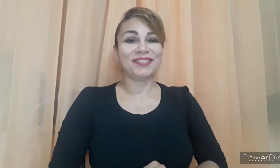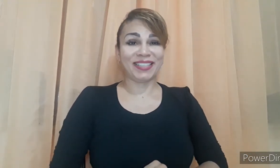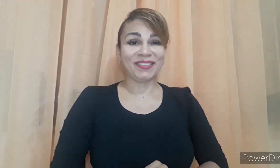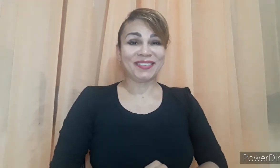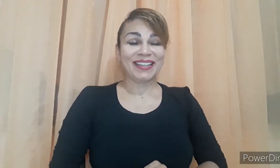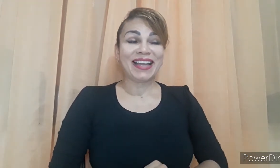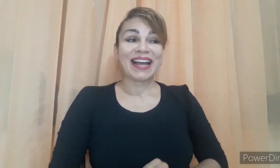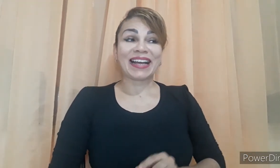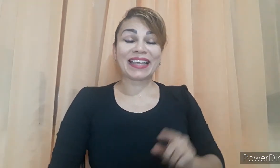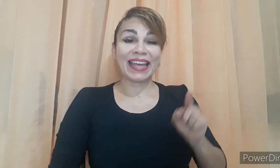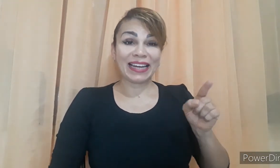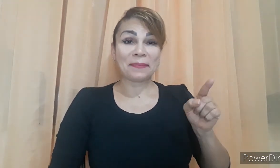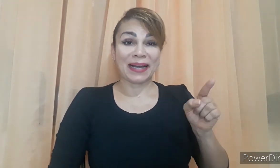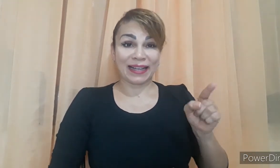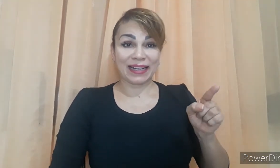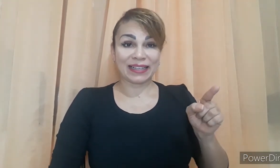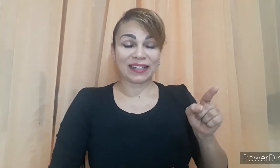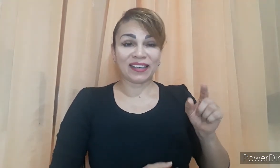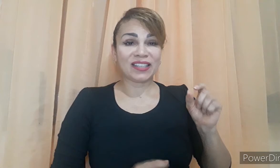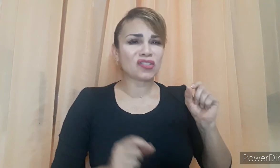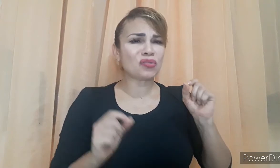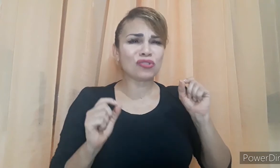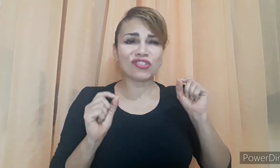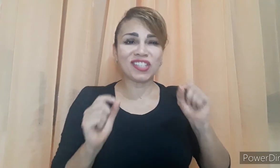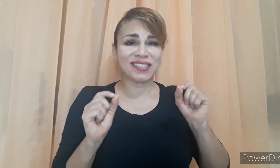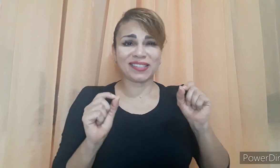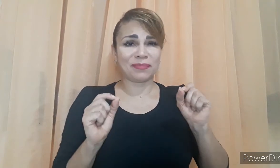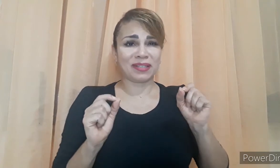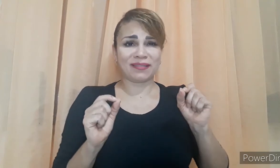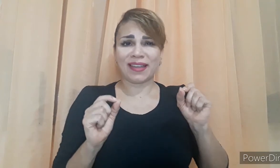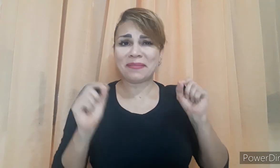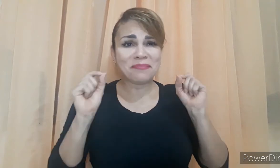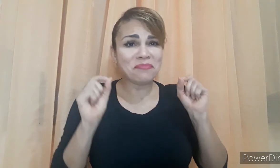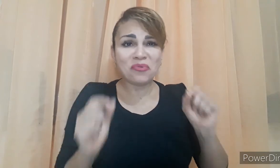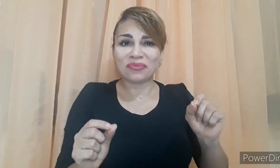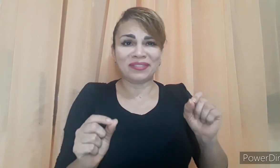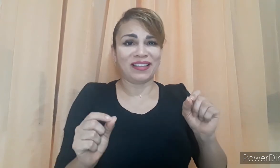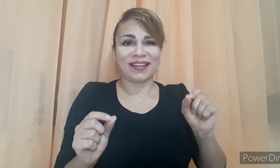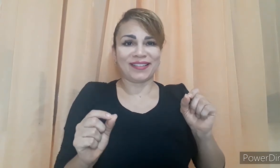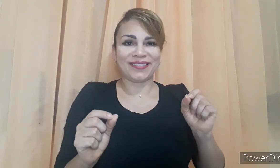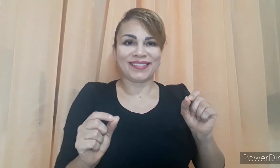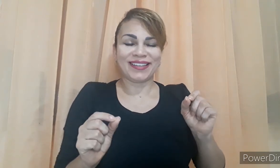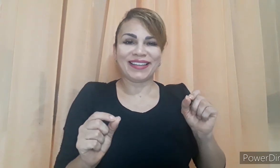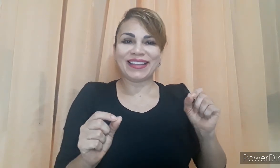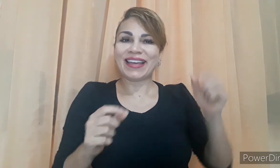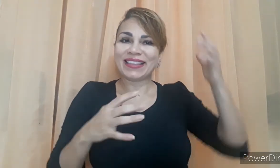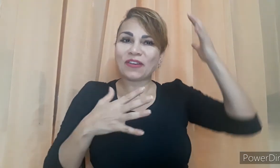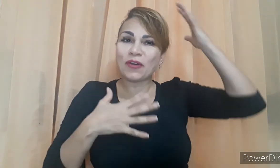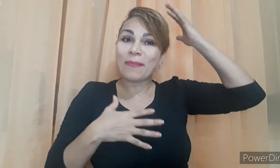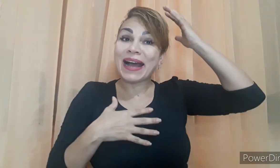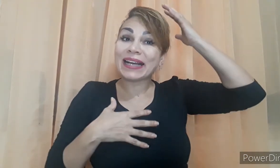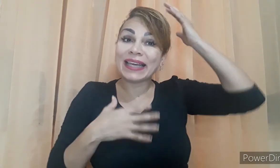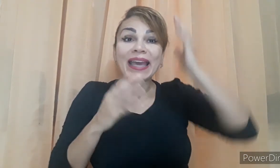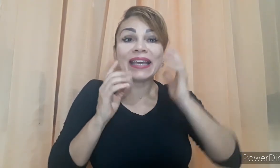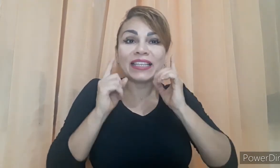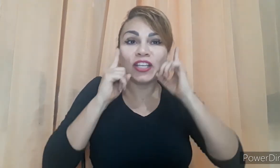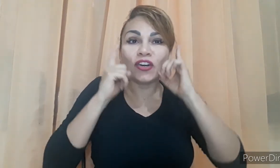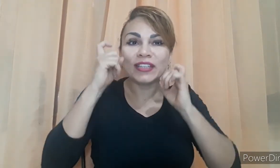Viram? Aquela macaca é sujíssima, é imunda, né? Então eu marquei aqui, ó, na